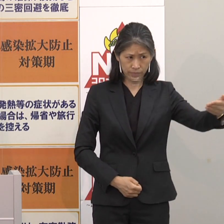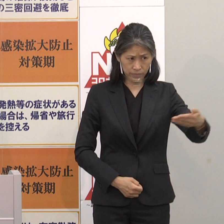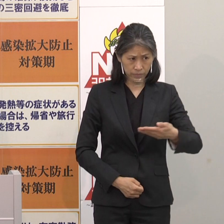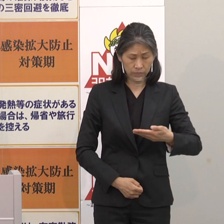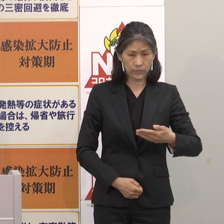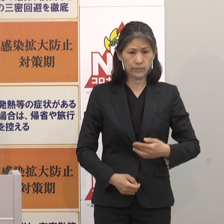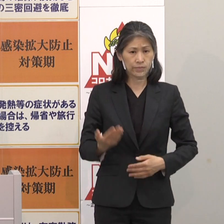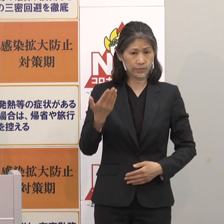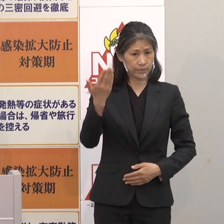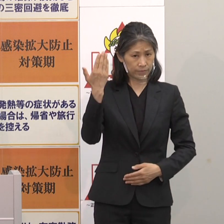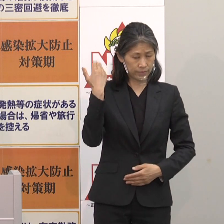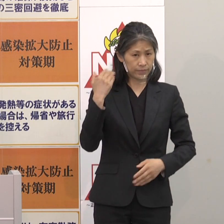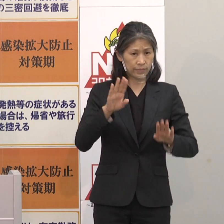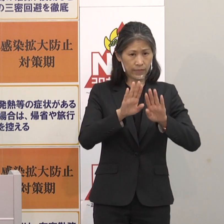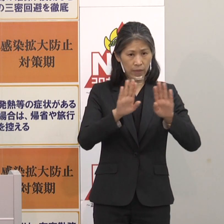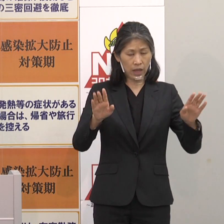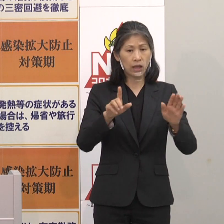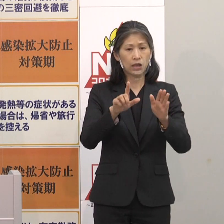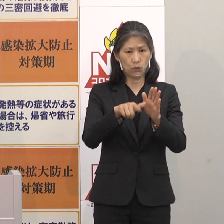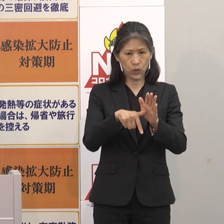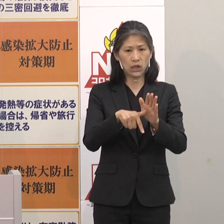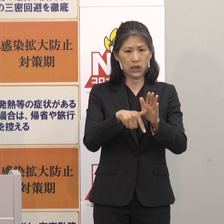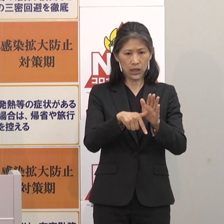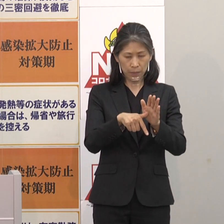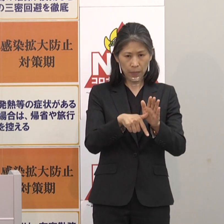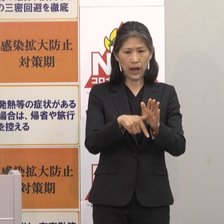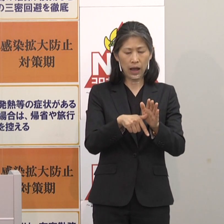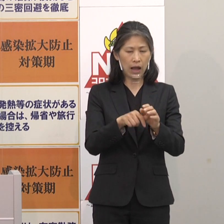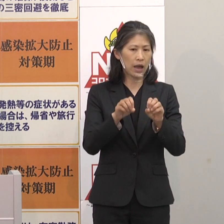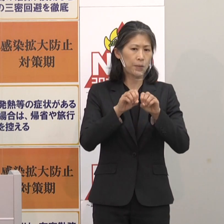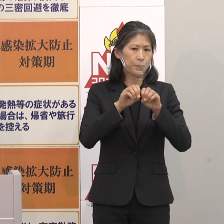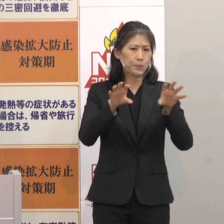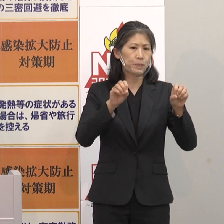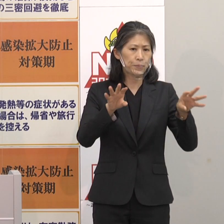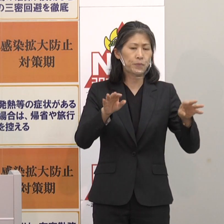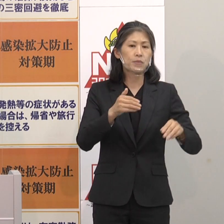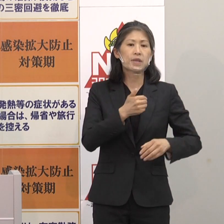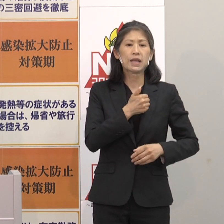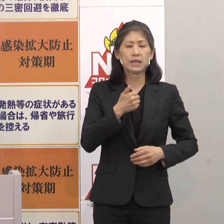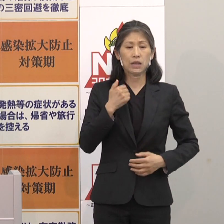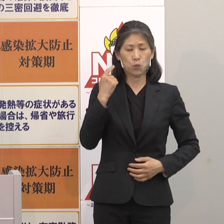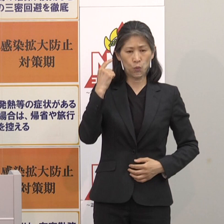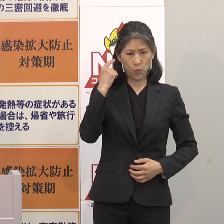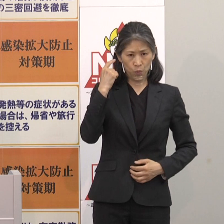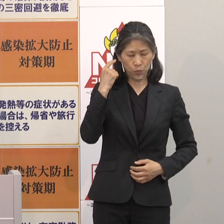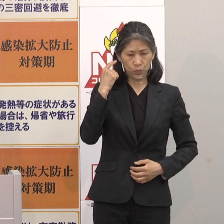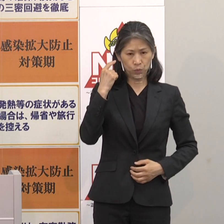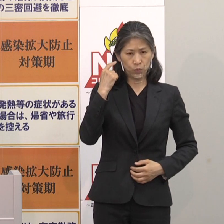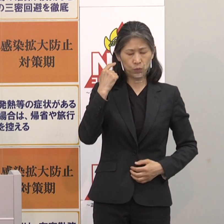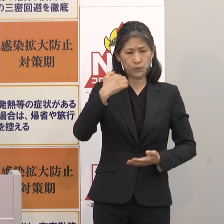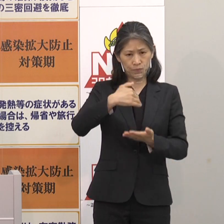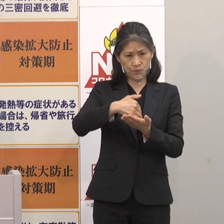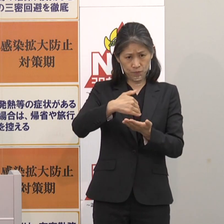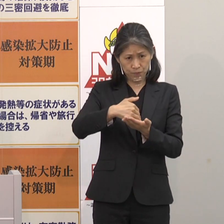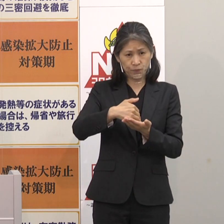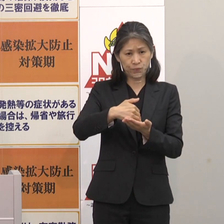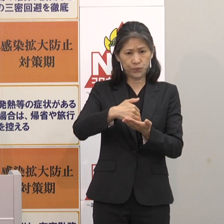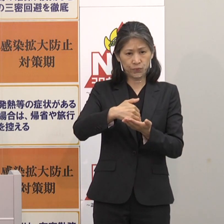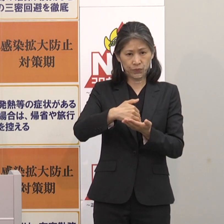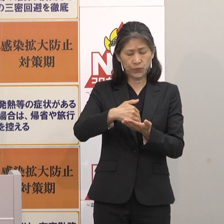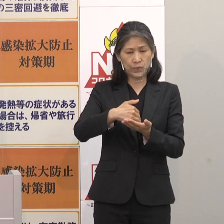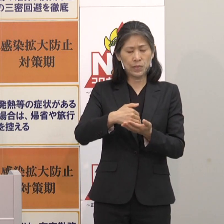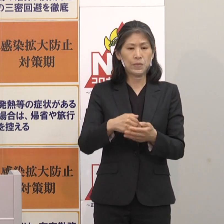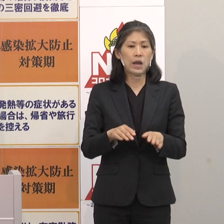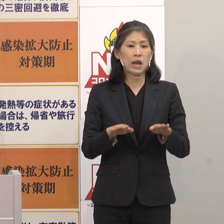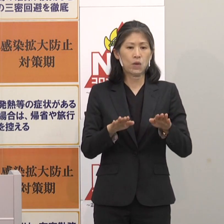前回開いて、知名度の向上になったということですけれども、改めて今回また、開くこと